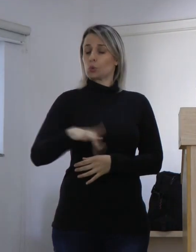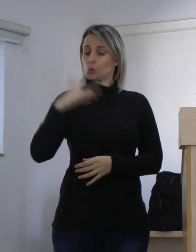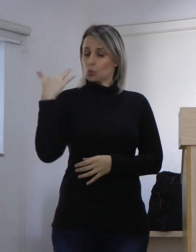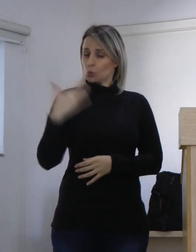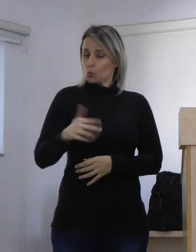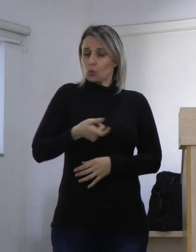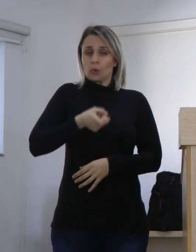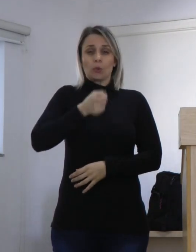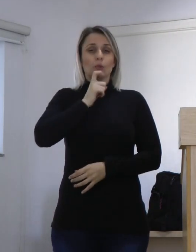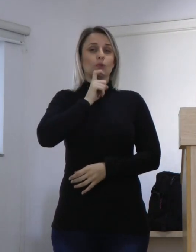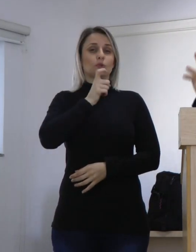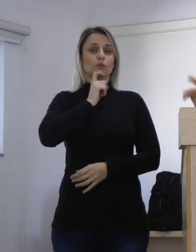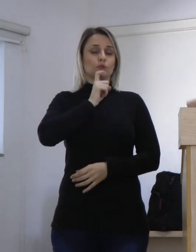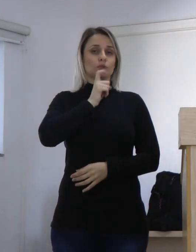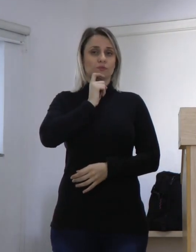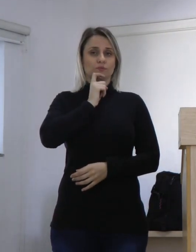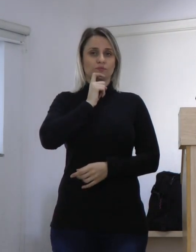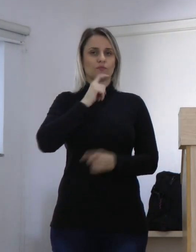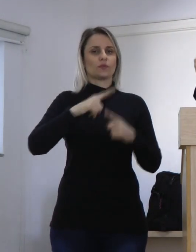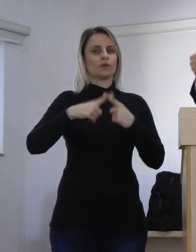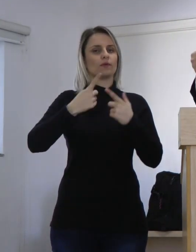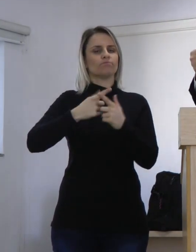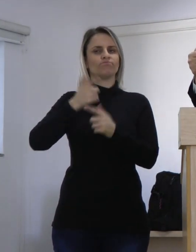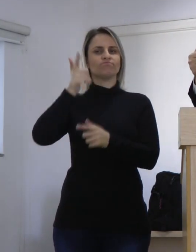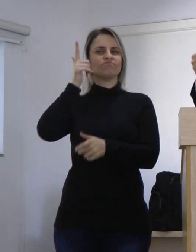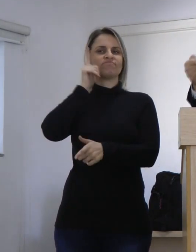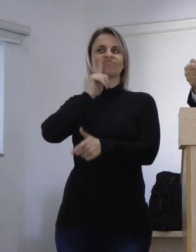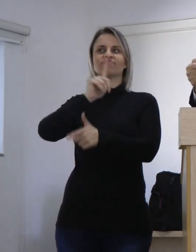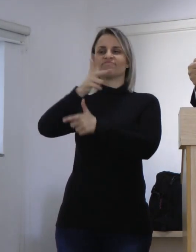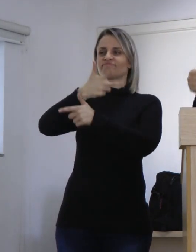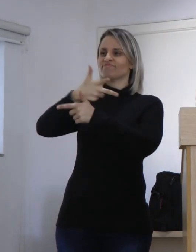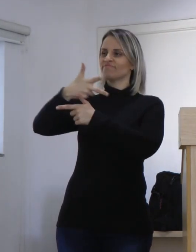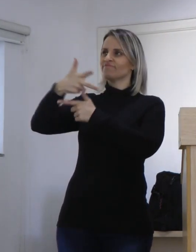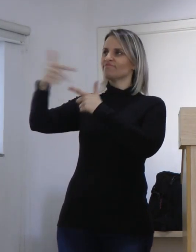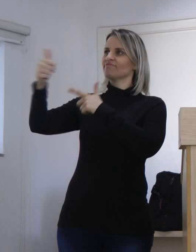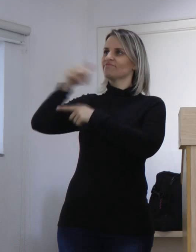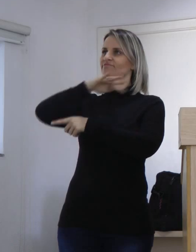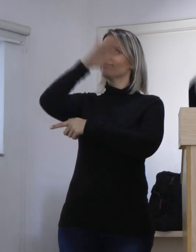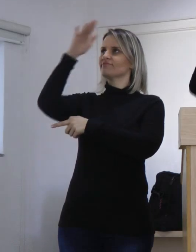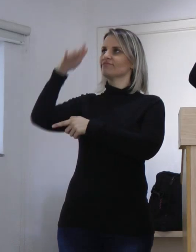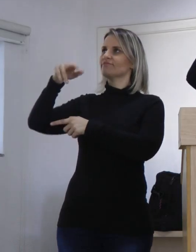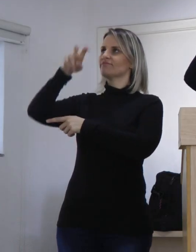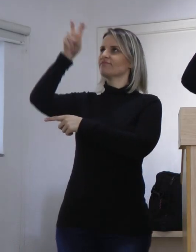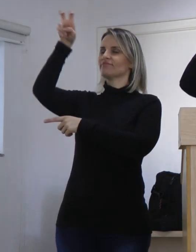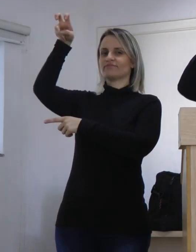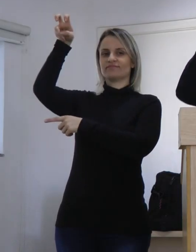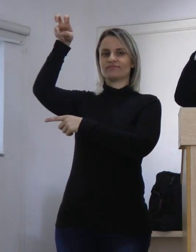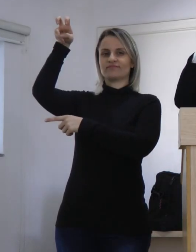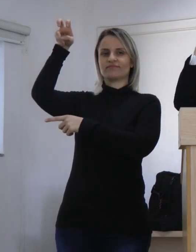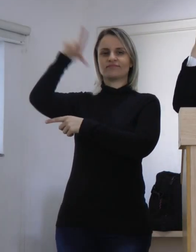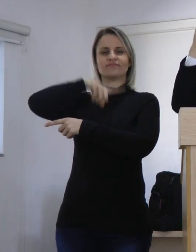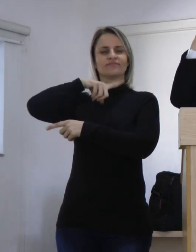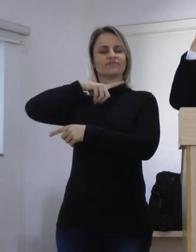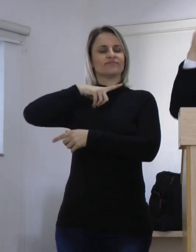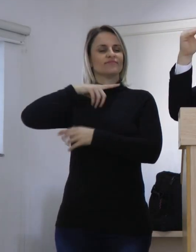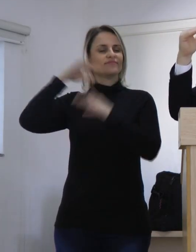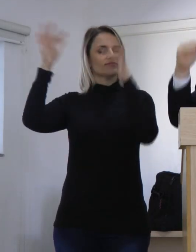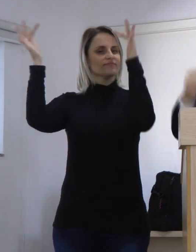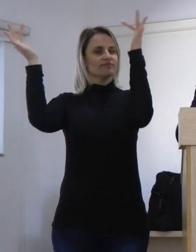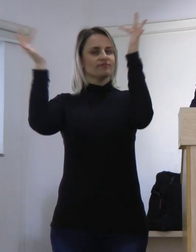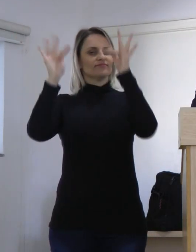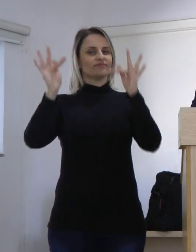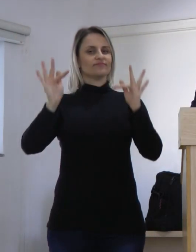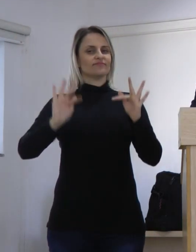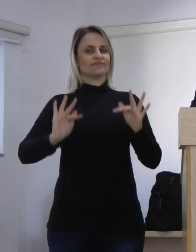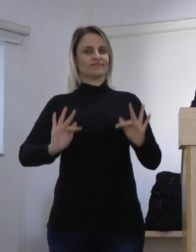muito frio, mas quando eles conquistam o monte, eles experimentam uma grande felicidade, uma grande